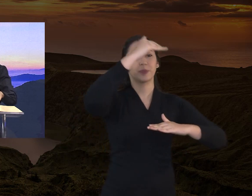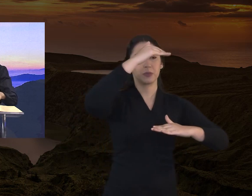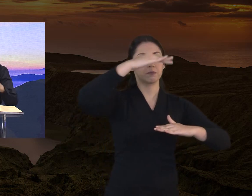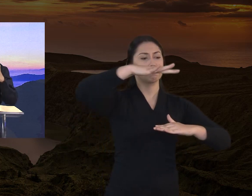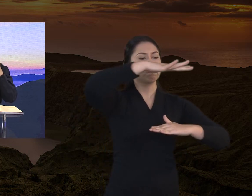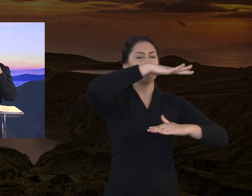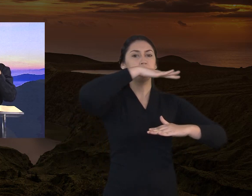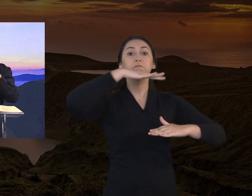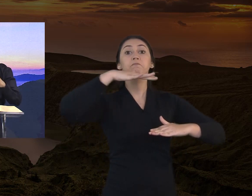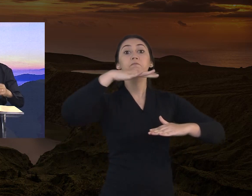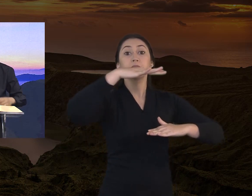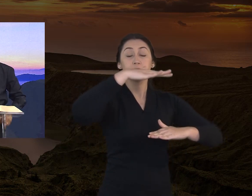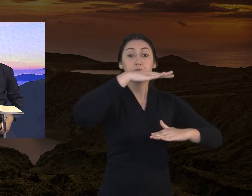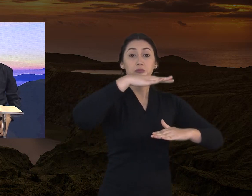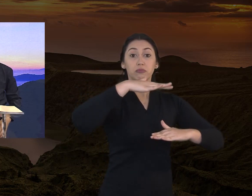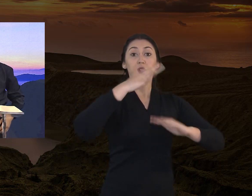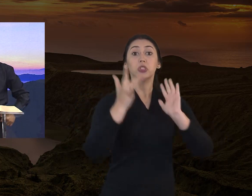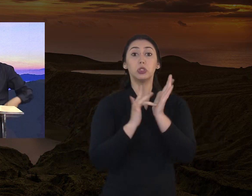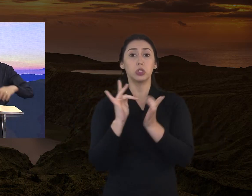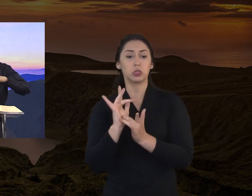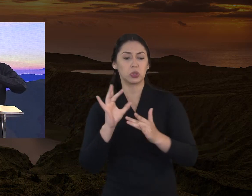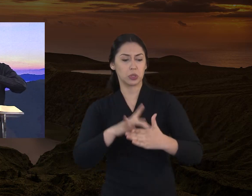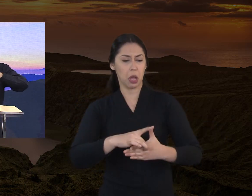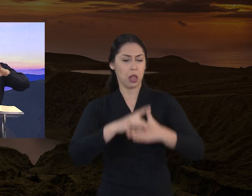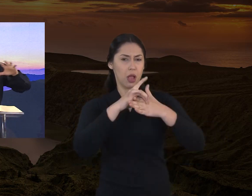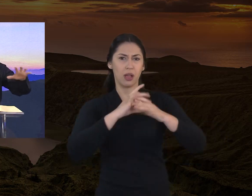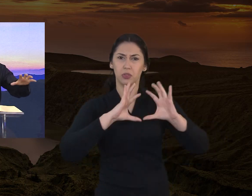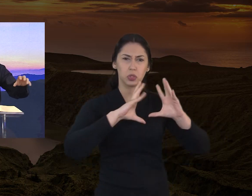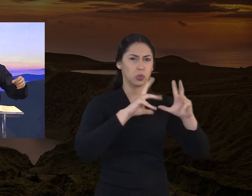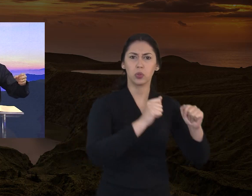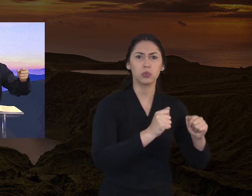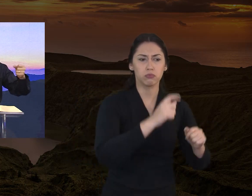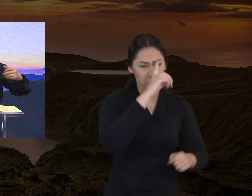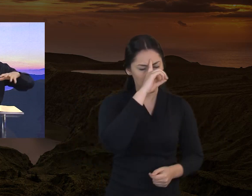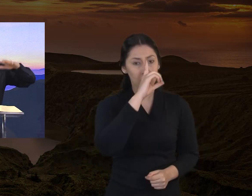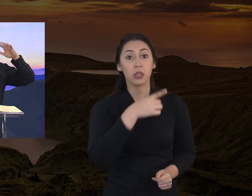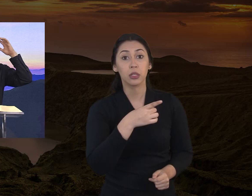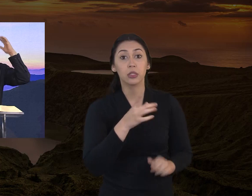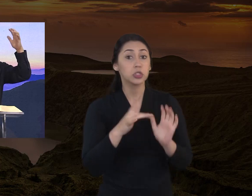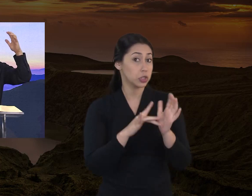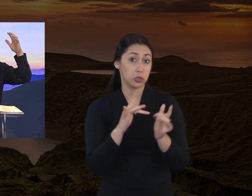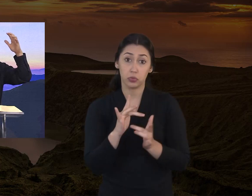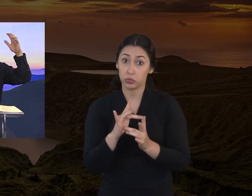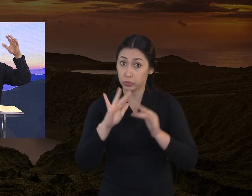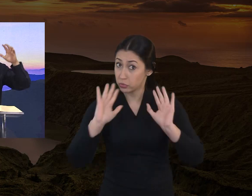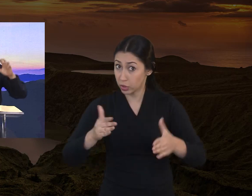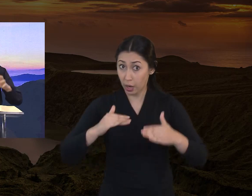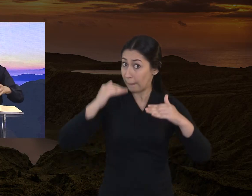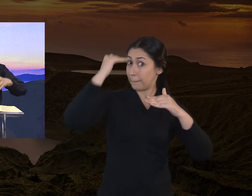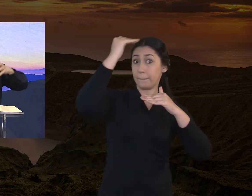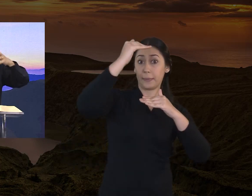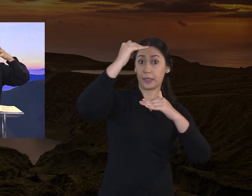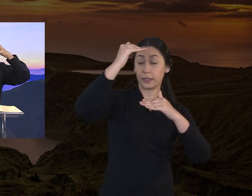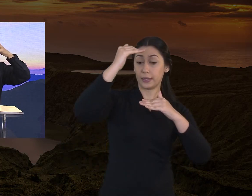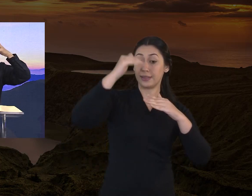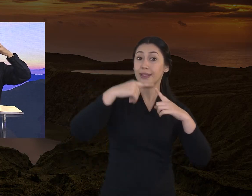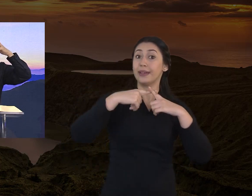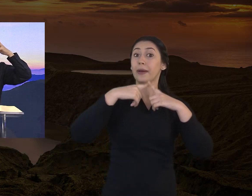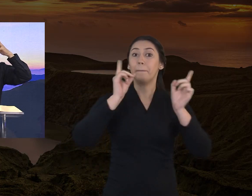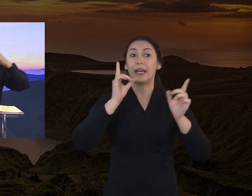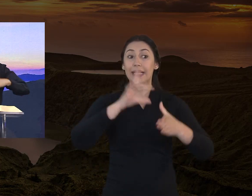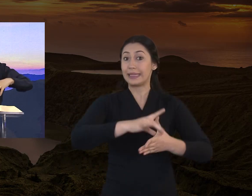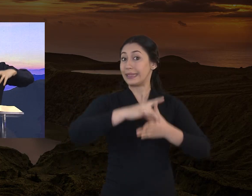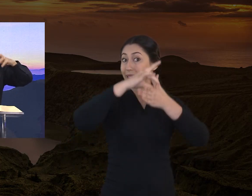Cristo. E para ser o cabeça sobre todas as coisas, ele já está acima de todas as coisas, mas ele ainda não